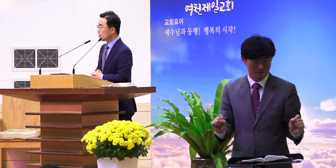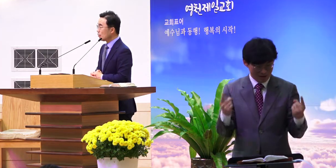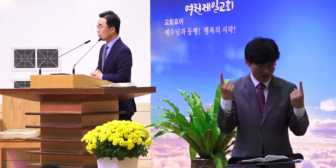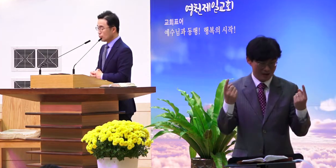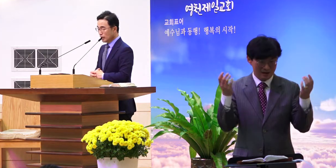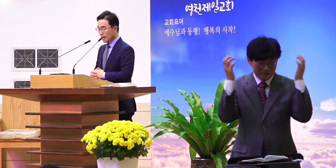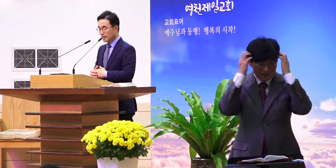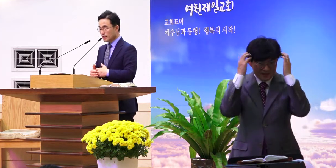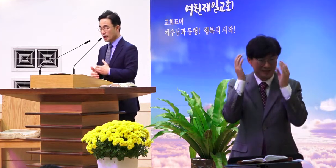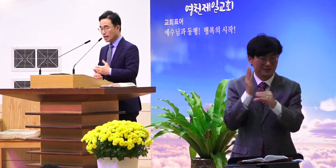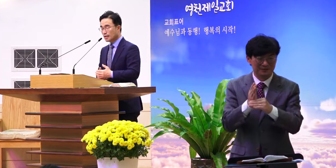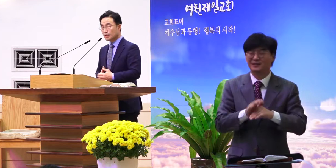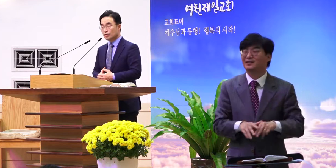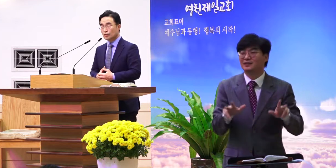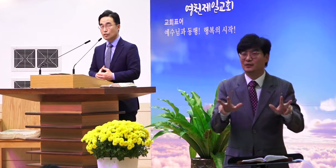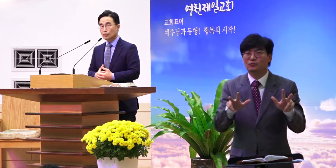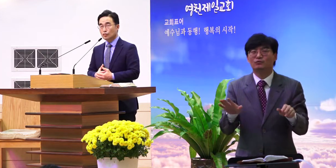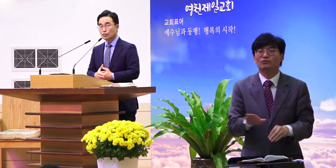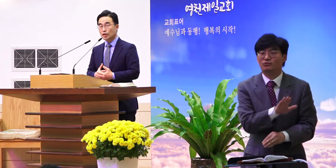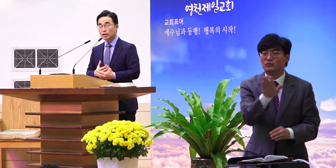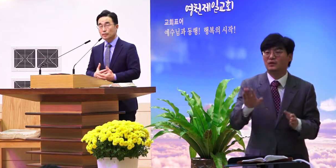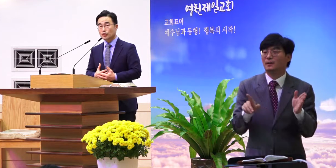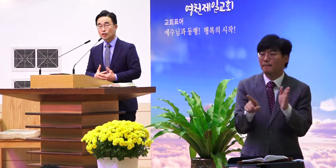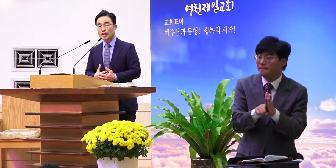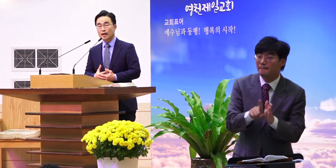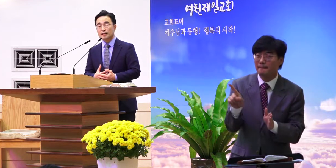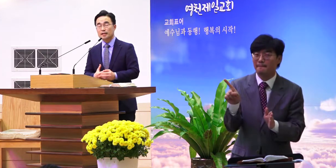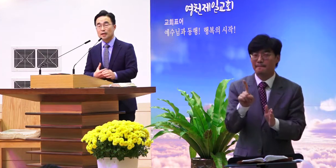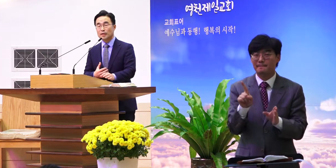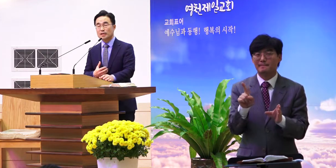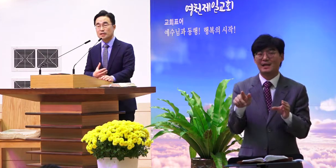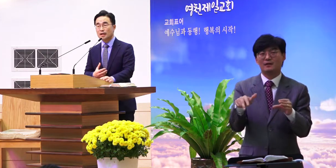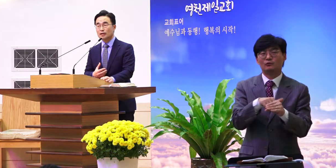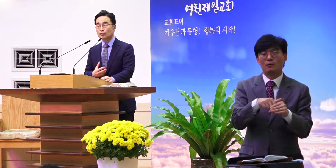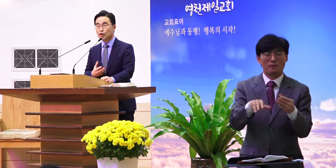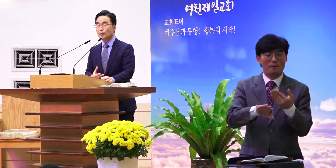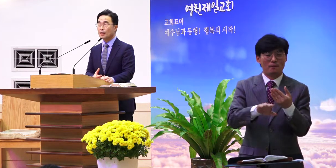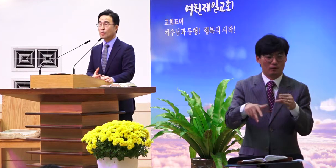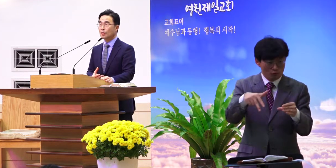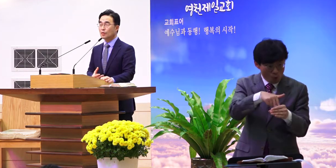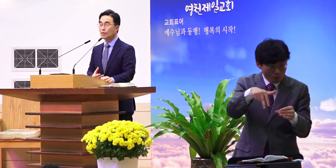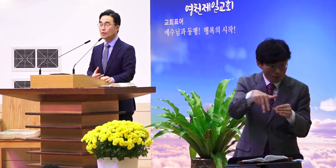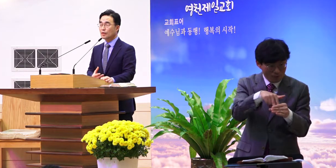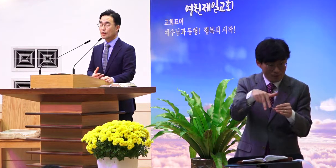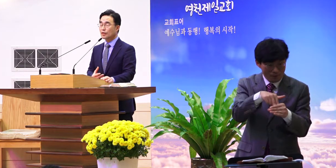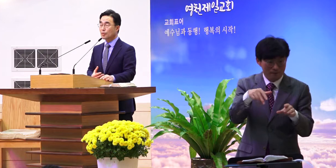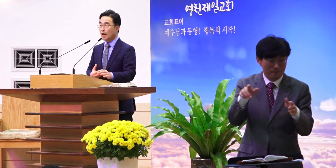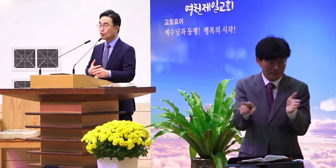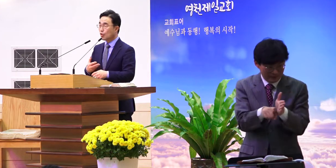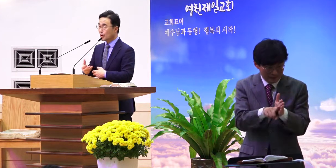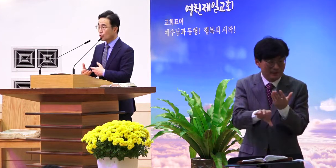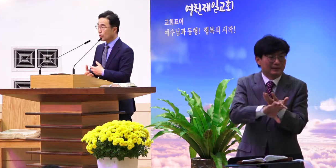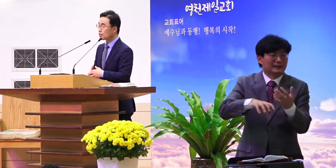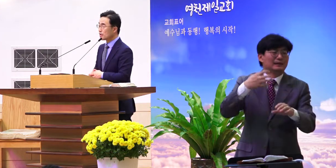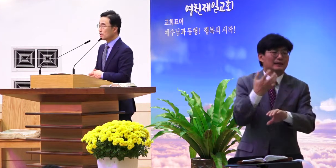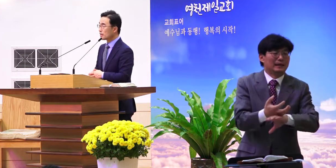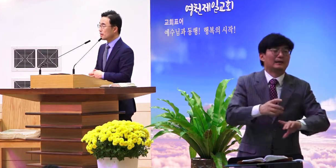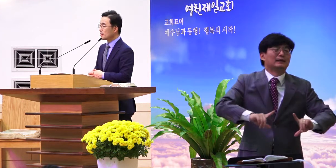종교개혁을 이어오는 우리의 신앙, 우리를 붙들어야 할 그 참된 신앙을 위협하고 그리고